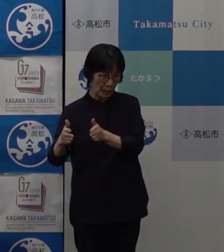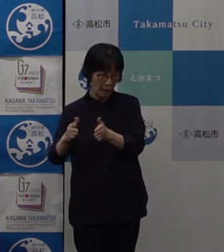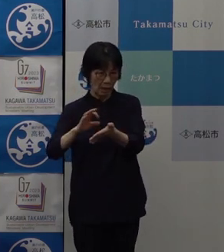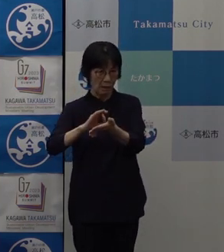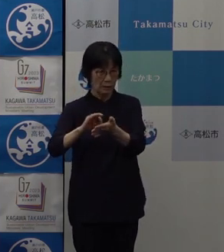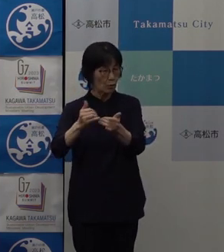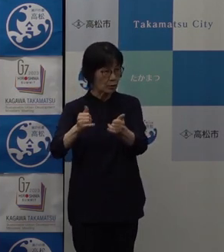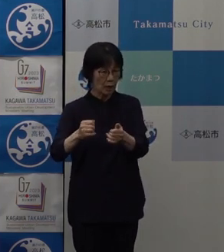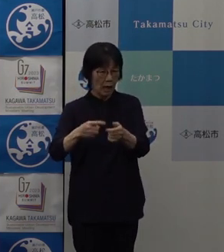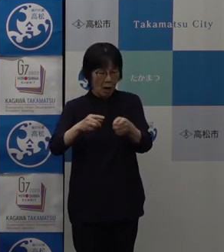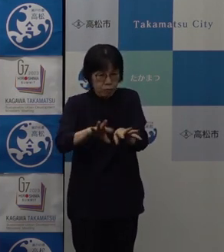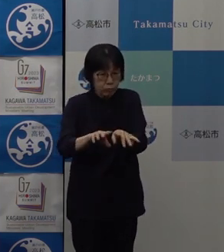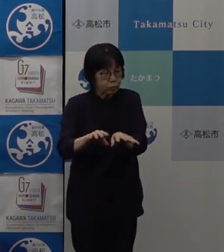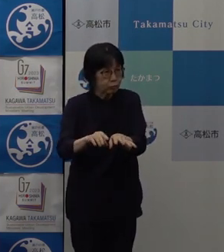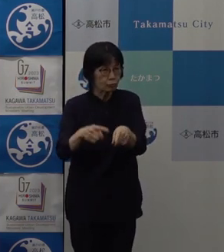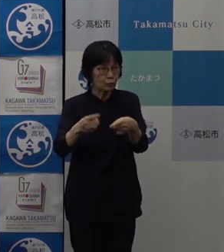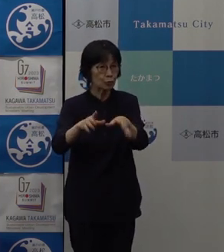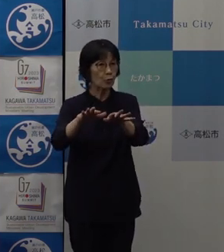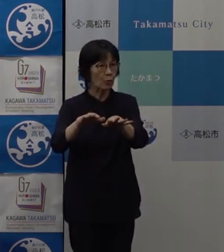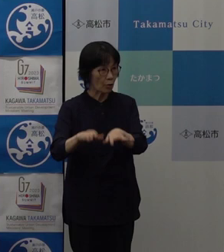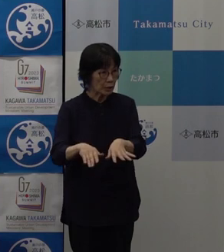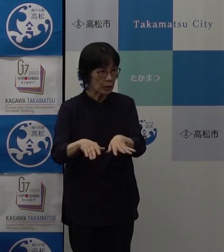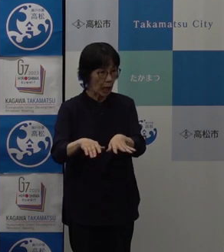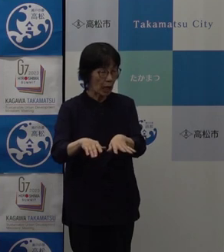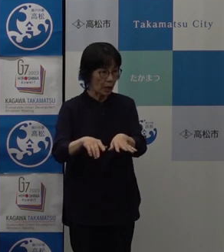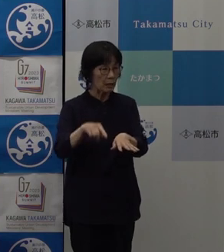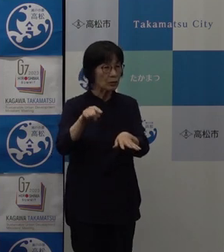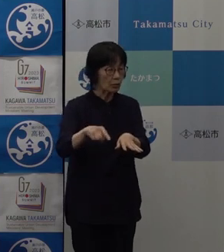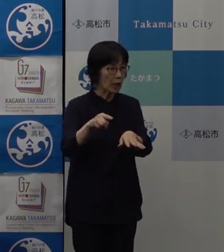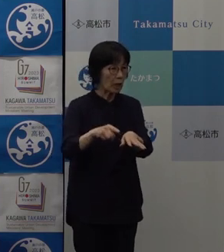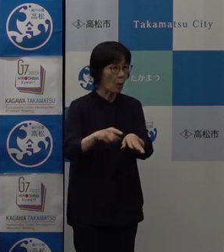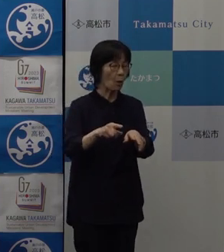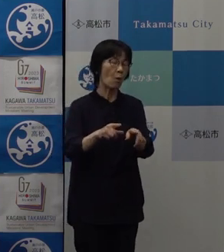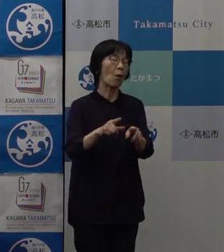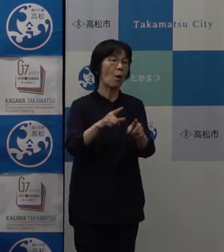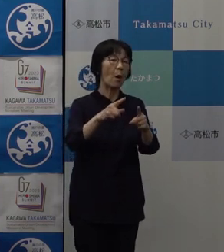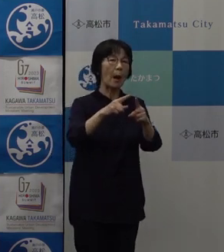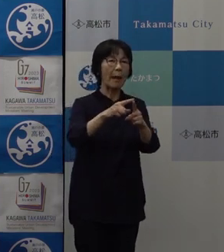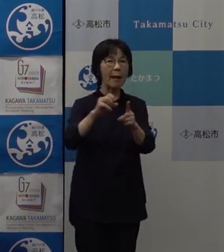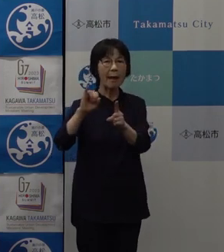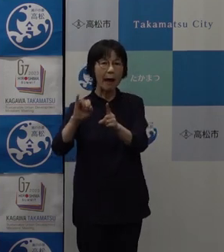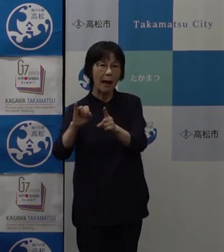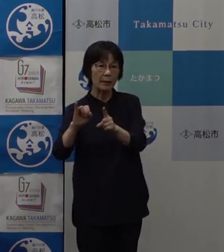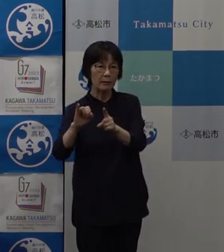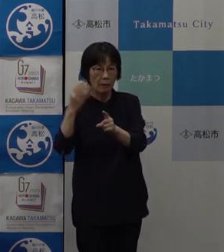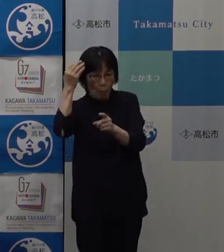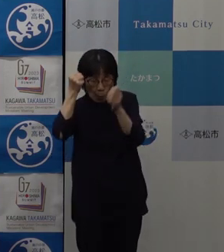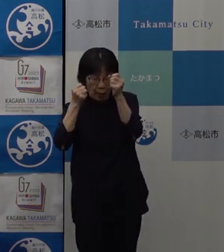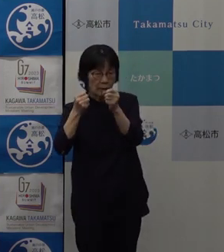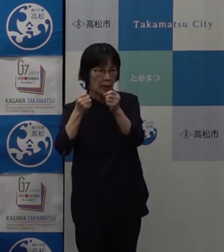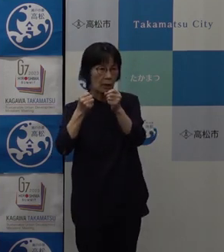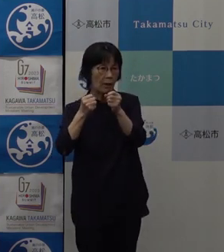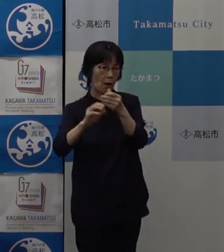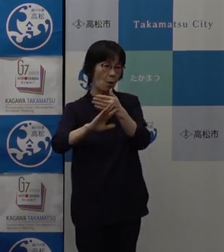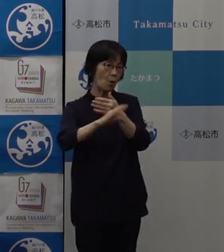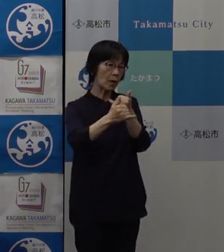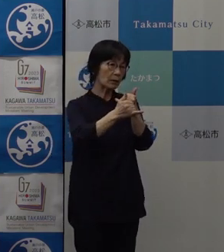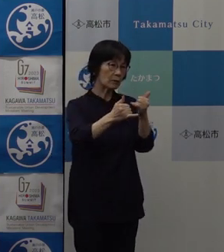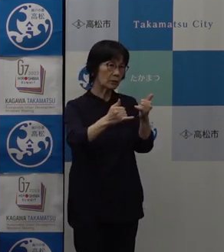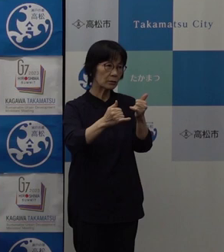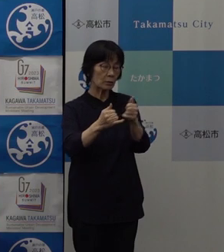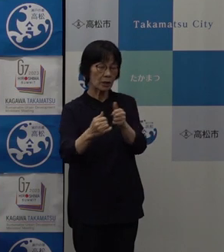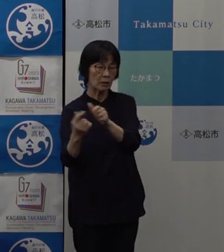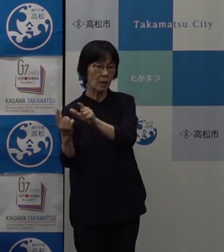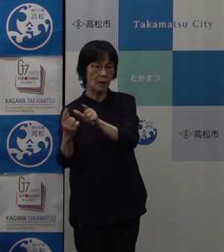報についても、まあ、AI がディープラーニングして、まあ、学習をするということで、まあ、他の利用者に回答に利用されるということ